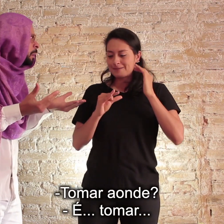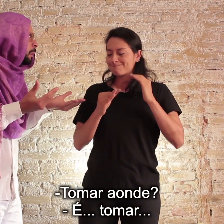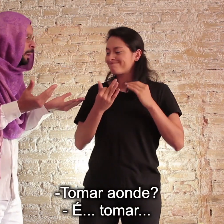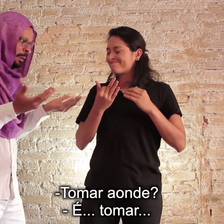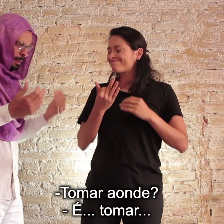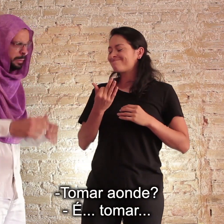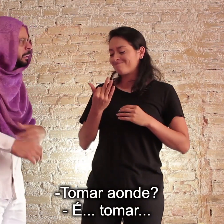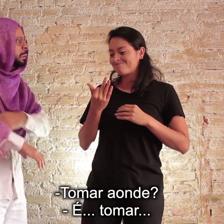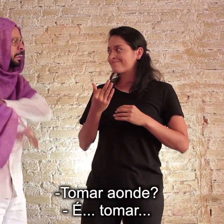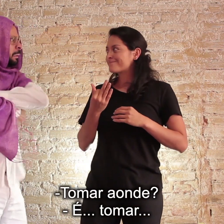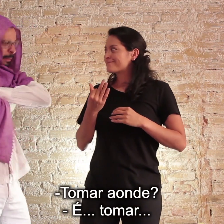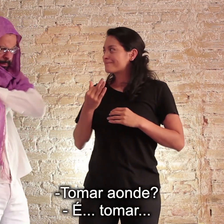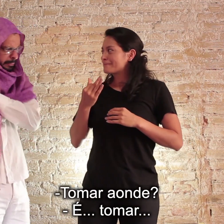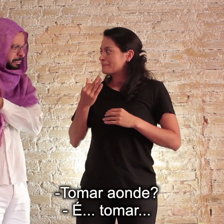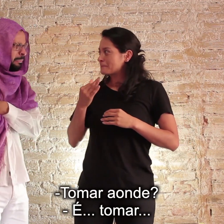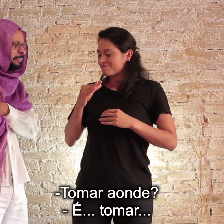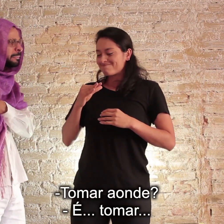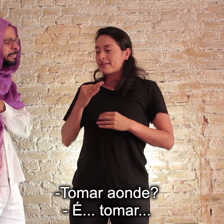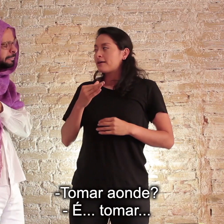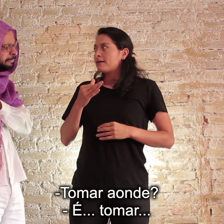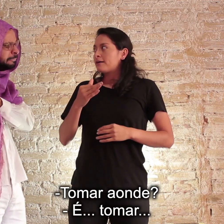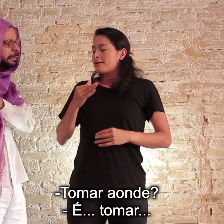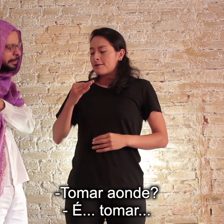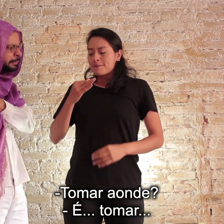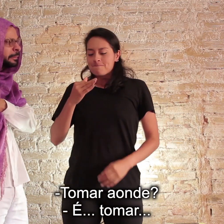na onde? É. Tomar a.